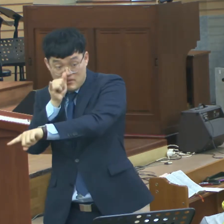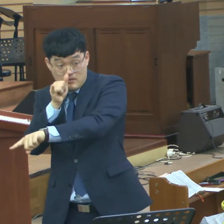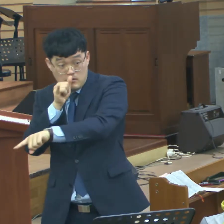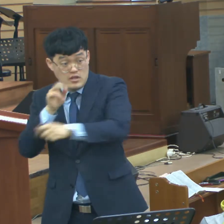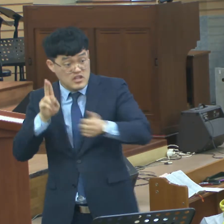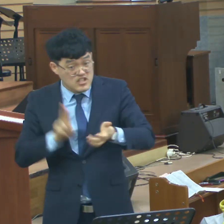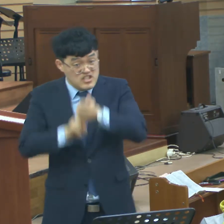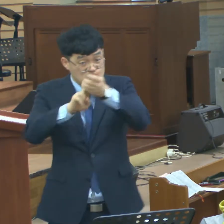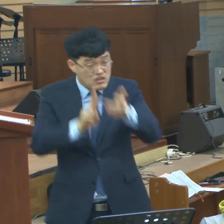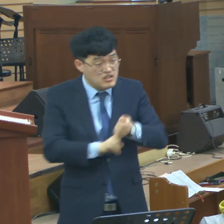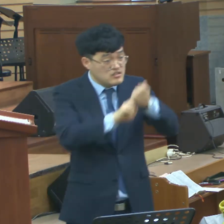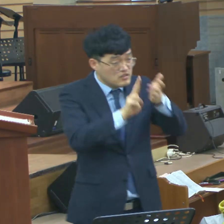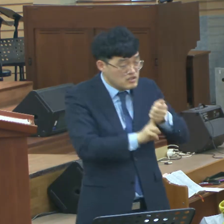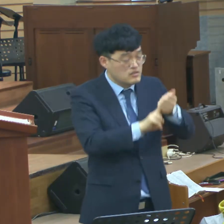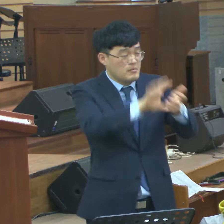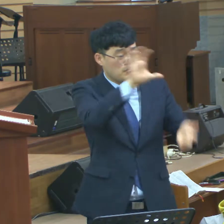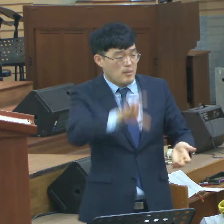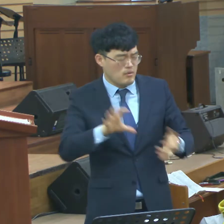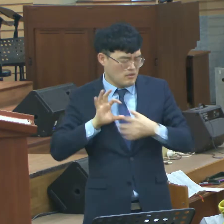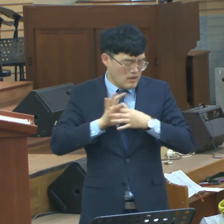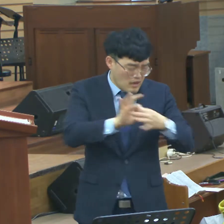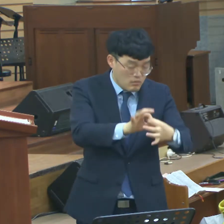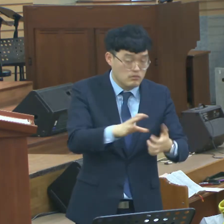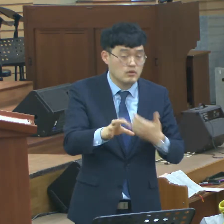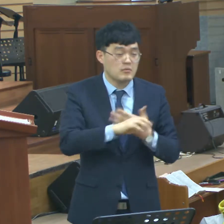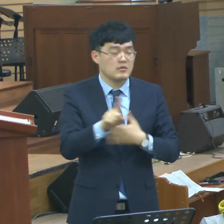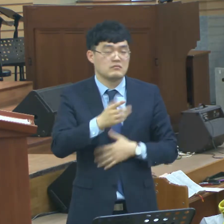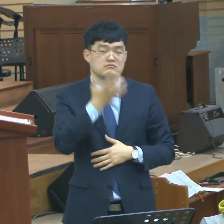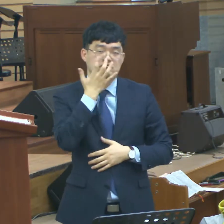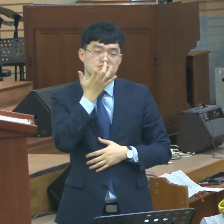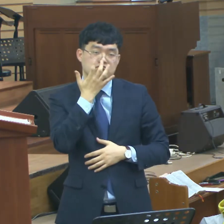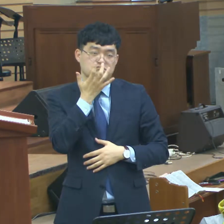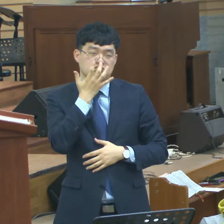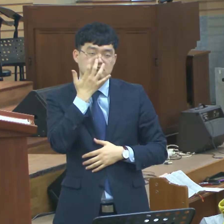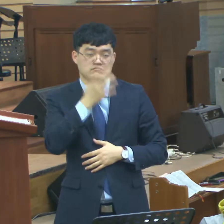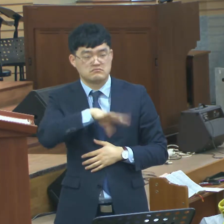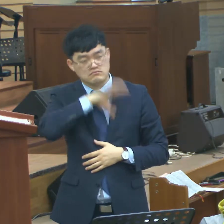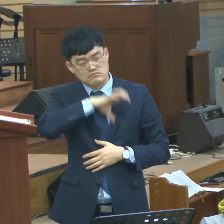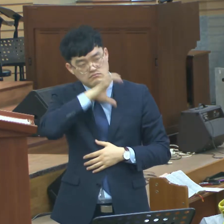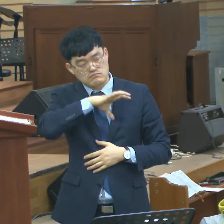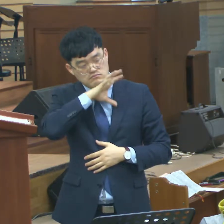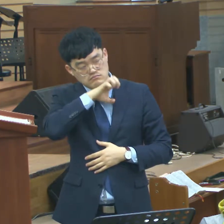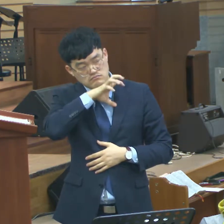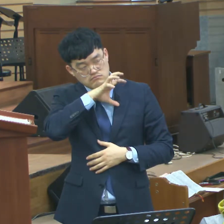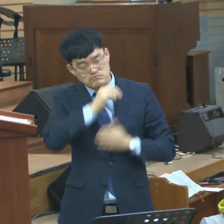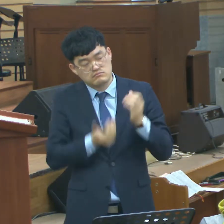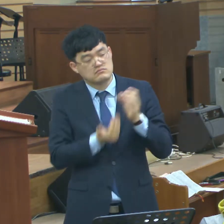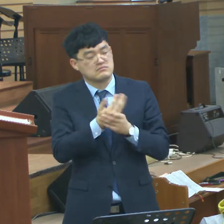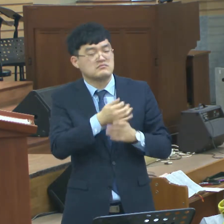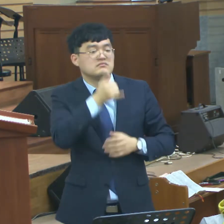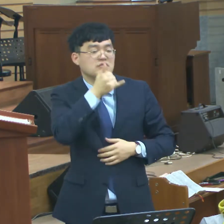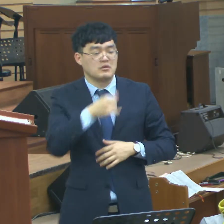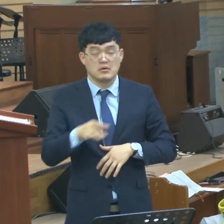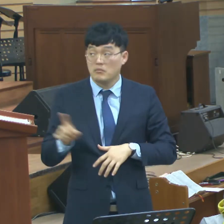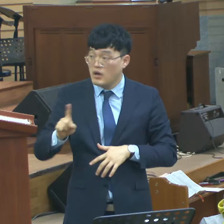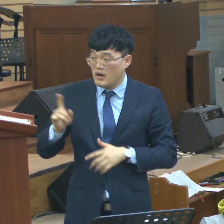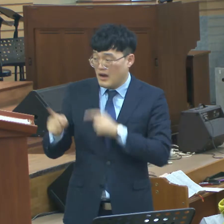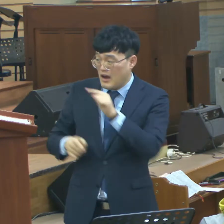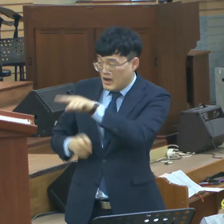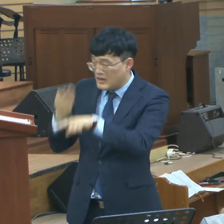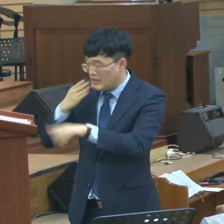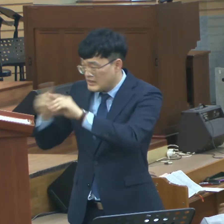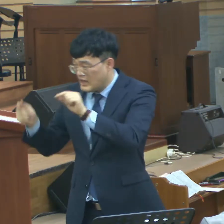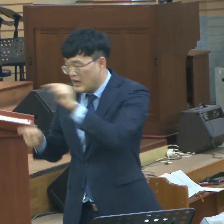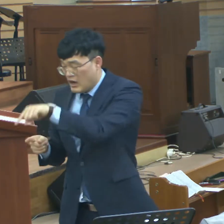많은 기적을 봤어요. 그런데 가나안 땅에 올라갈 때쯤 돼서는 전부 다 무섭다고 두려워 떨었고